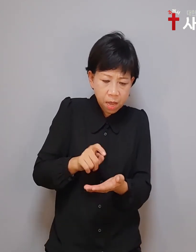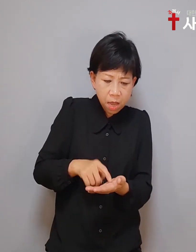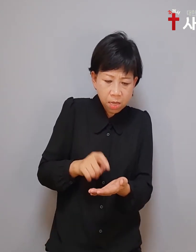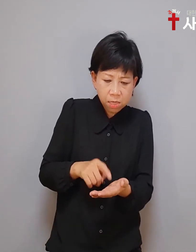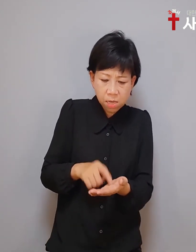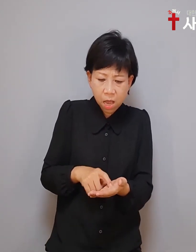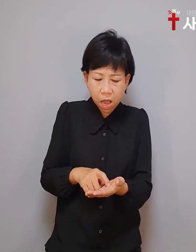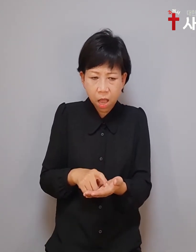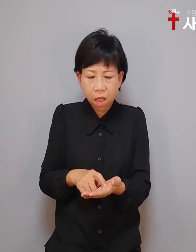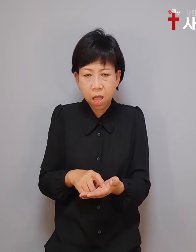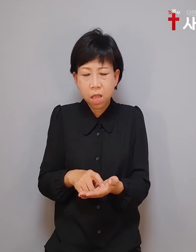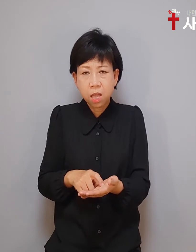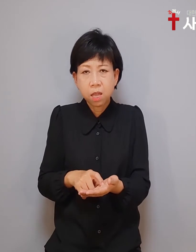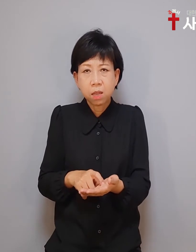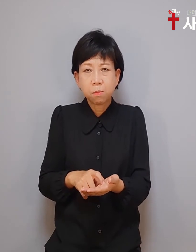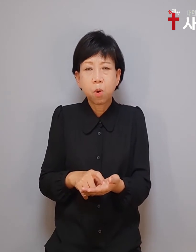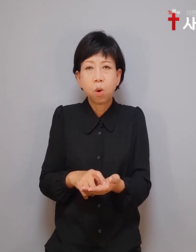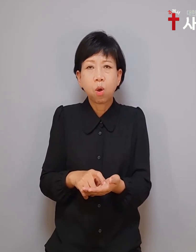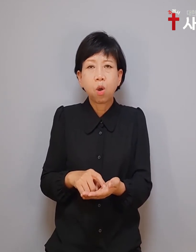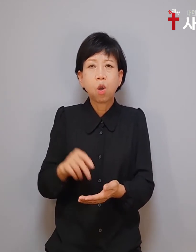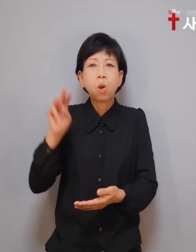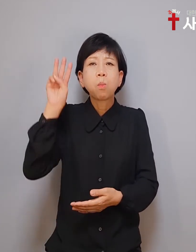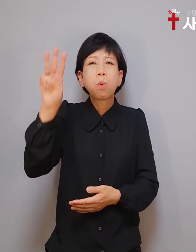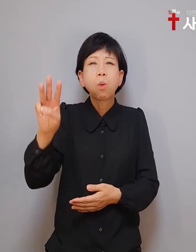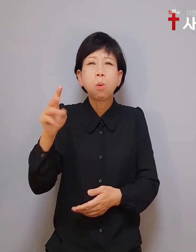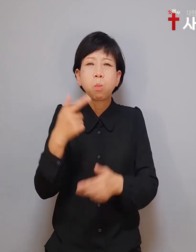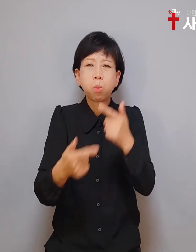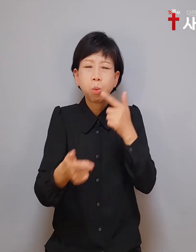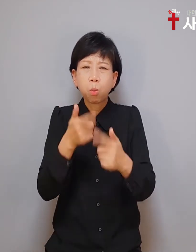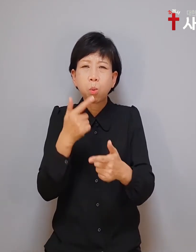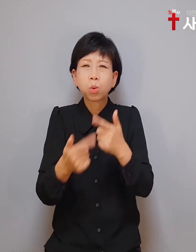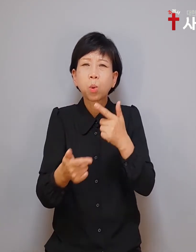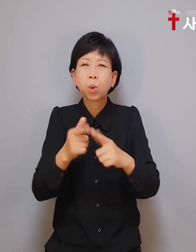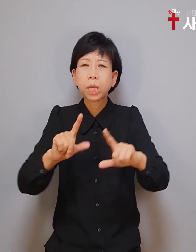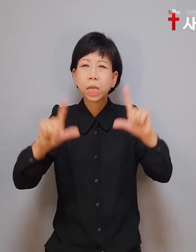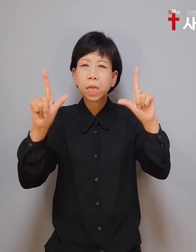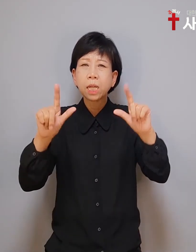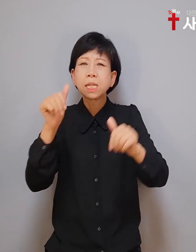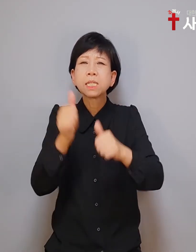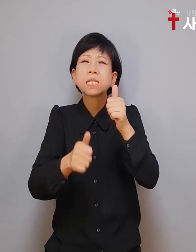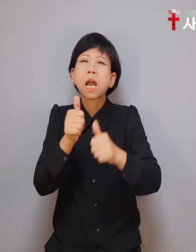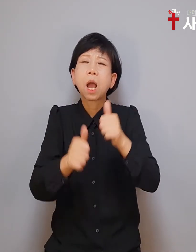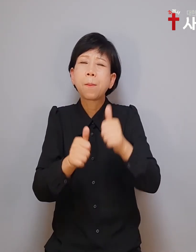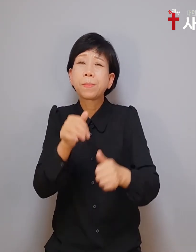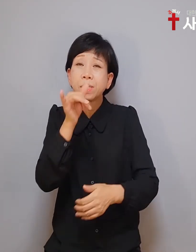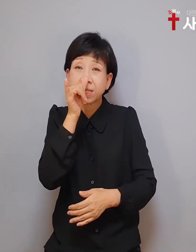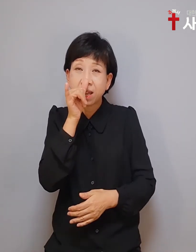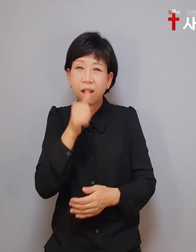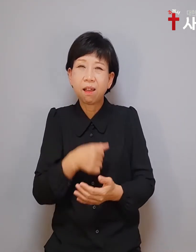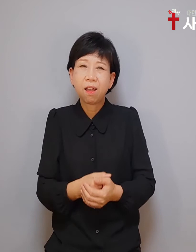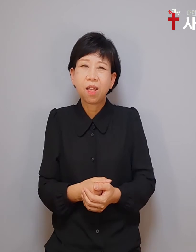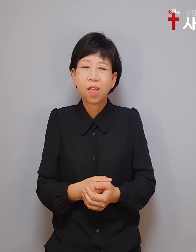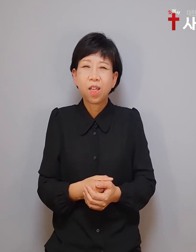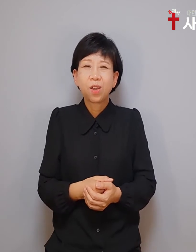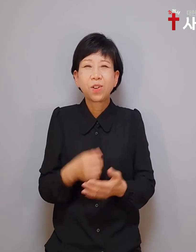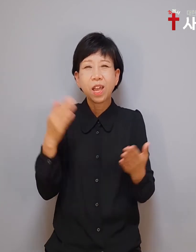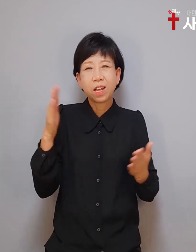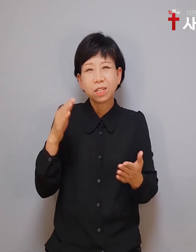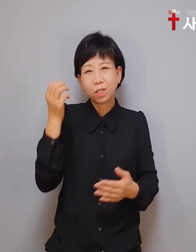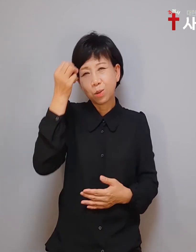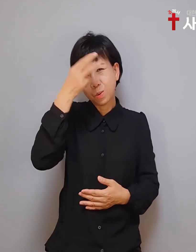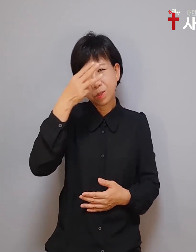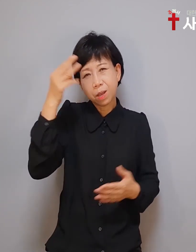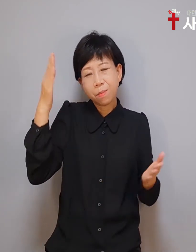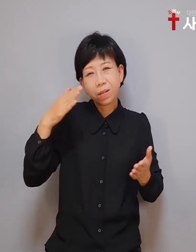날 아이들이 시험을 치르겠지만 좋은 대학에 붙을 줄 믿습니다. 네, 아이들도 우리 19살, 20살도 좋은